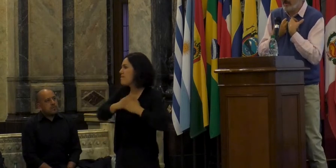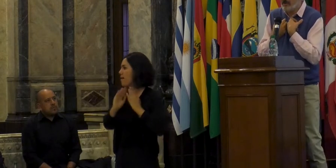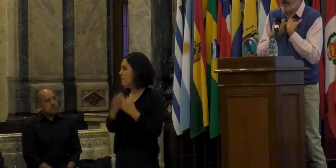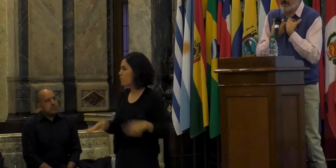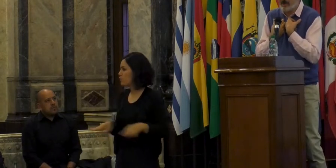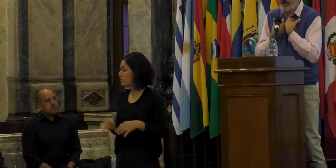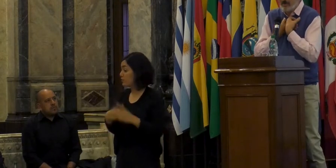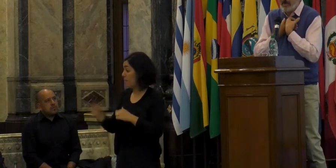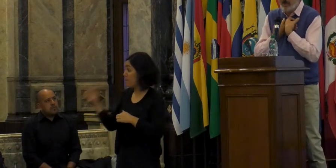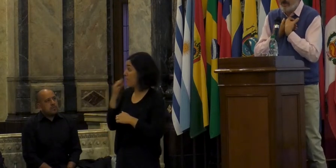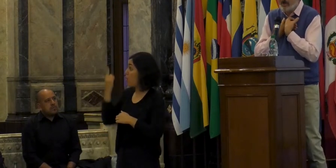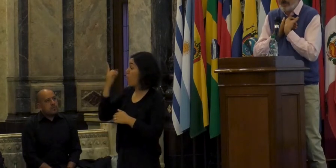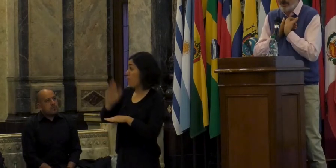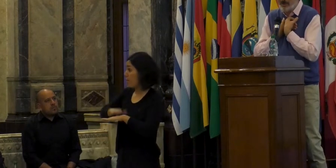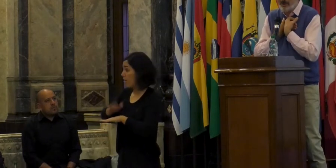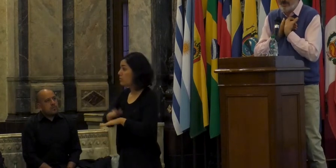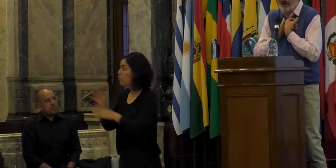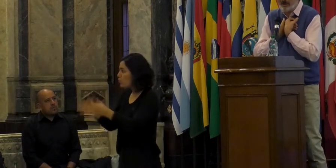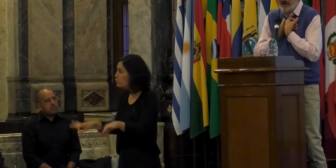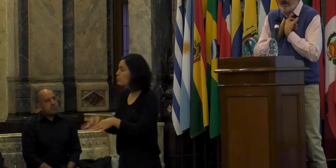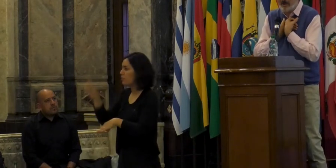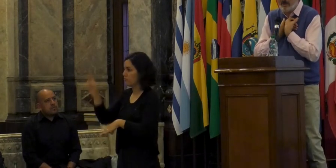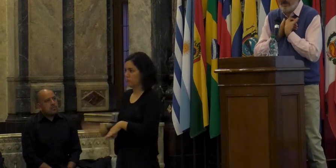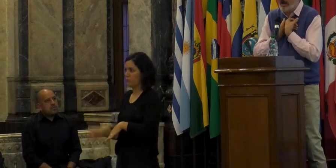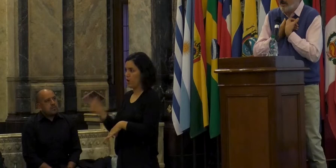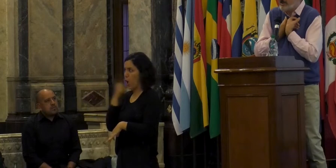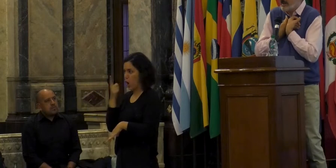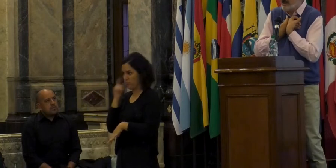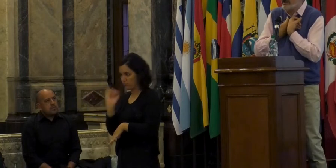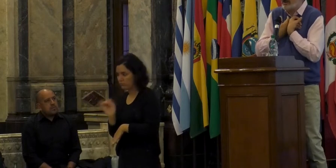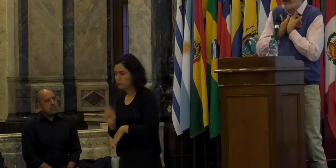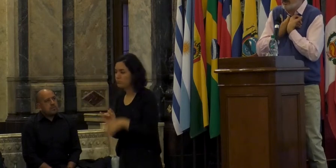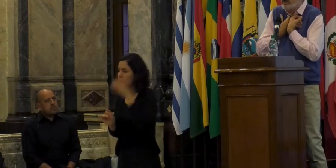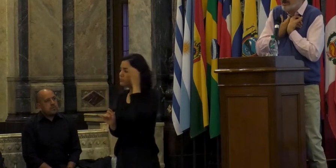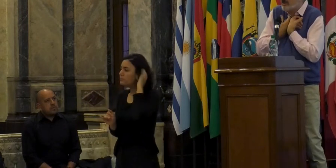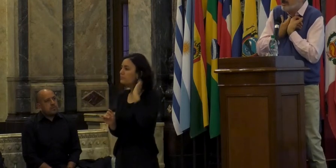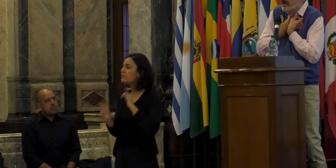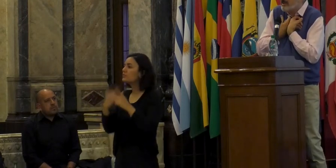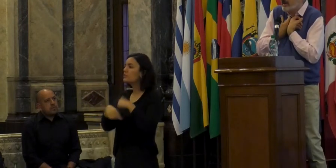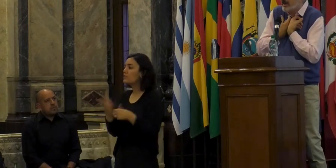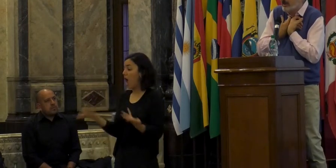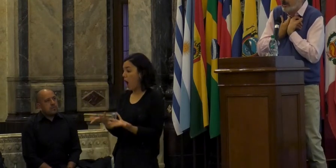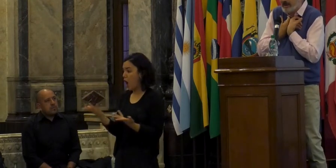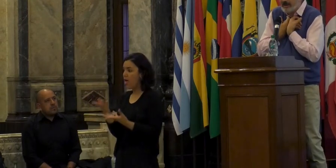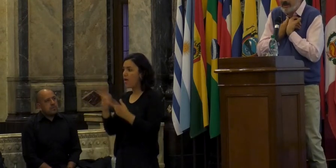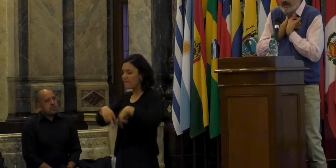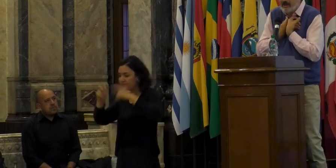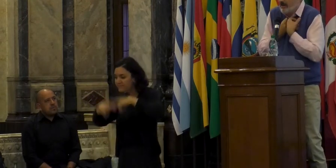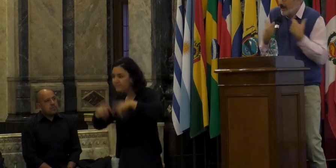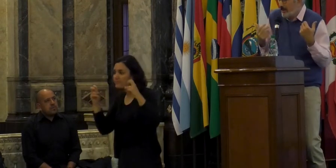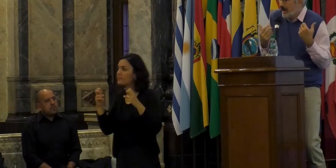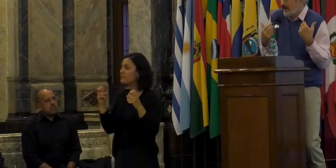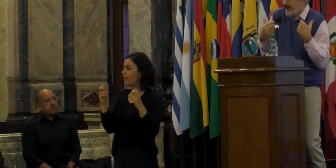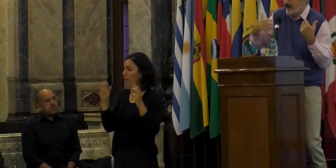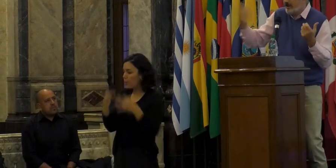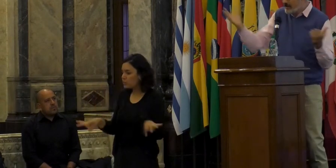me lo dijo en una ocasión un musicólogo bien conocido. Me dijo, ahora os quedéis, los etnomusicólogos os queréis quedar a Beethoven. Y yo,